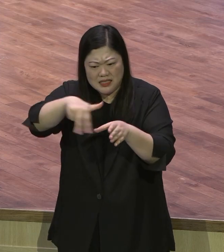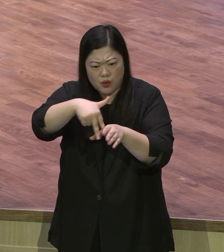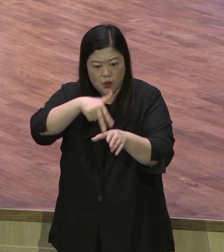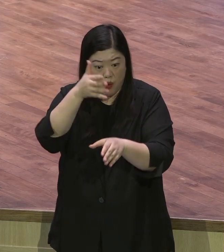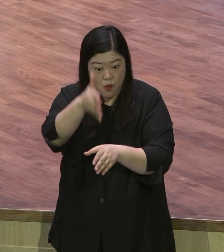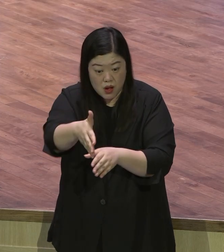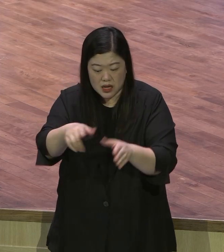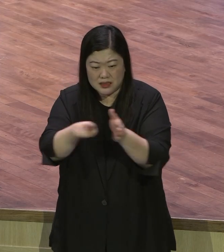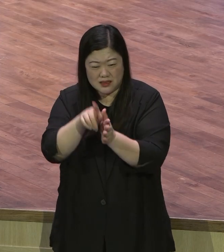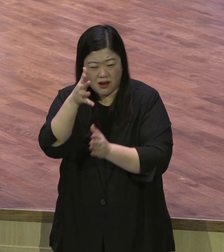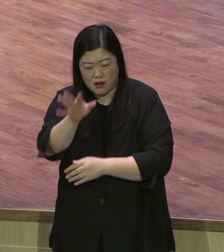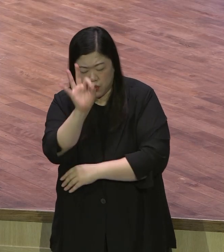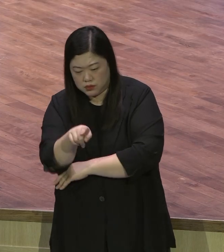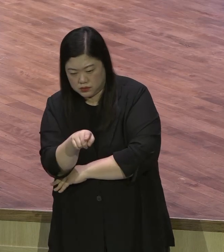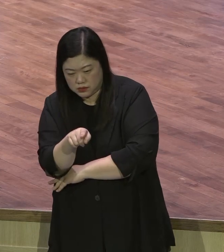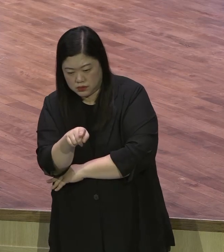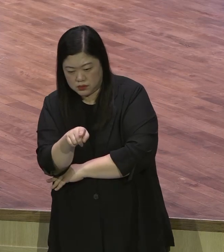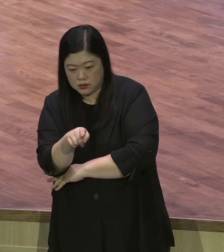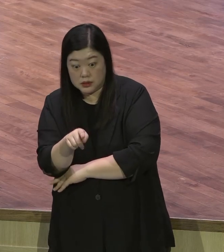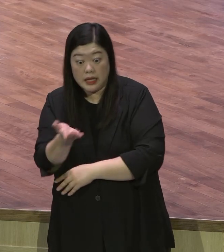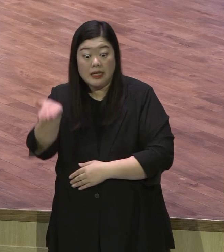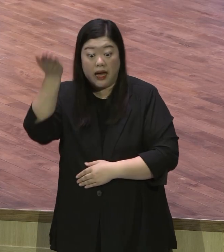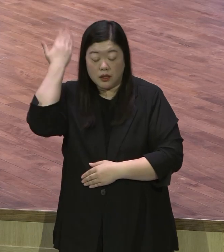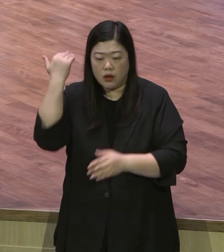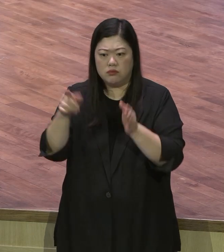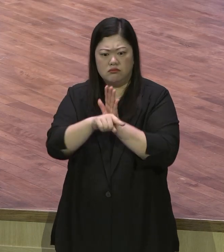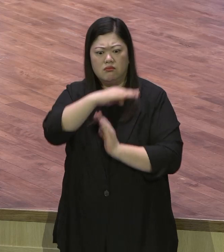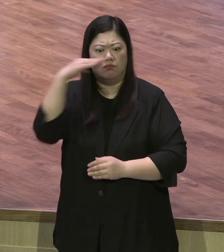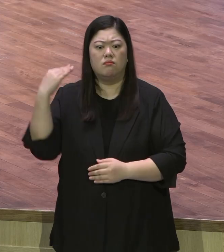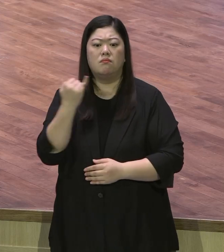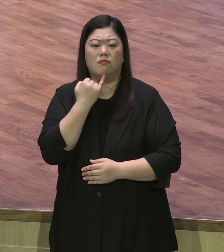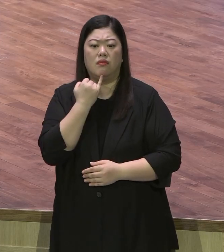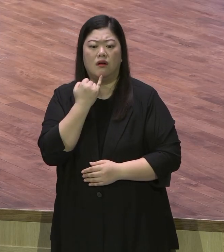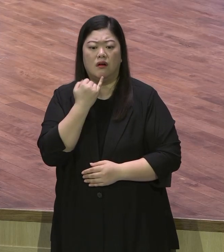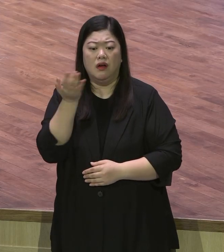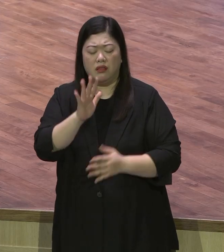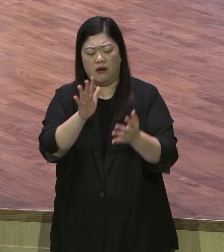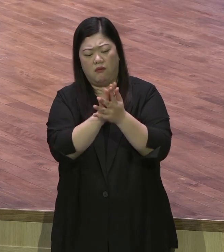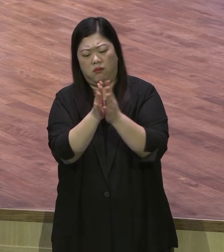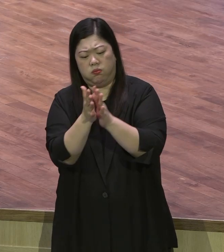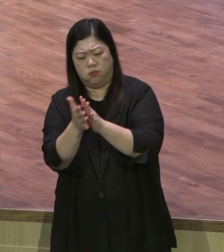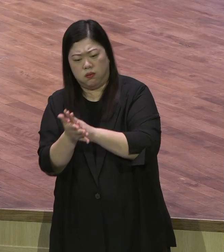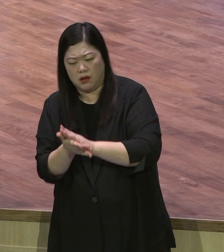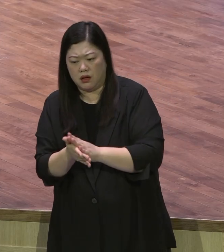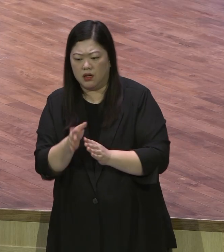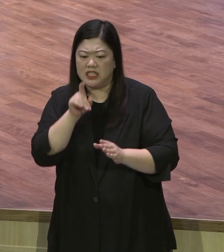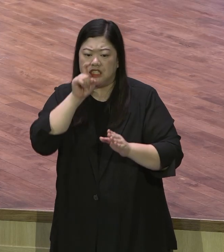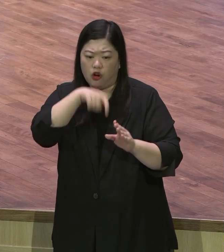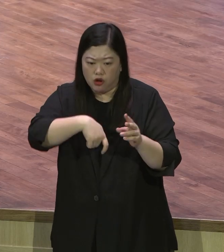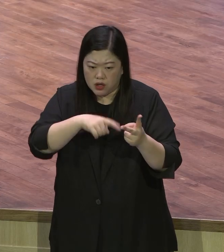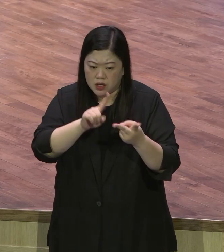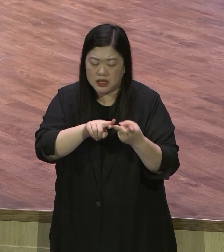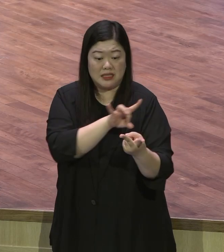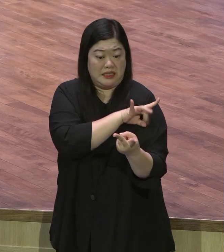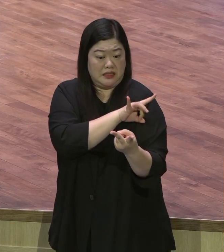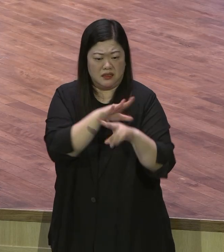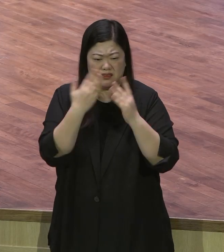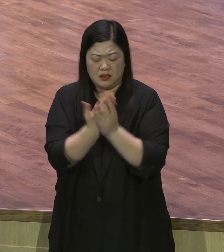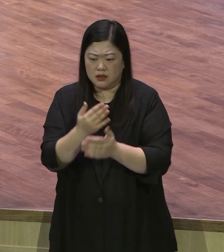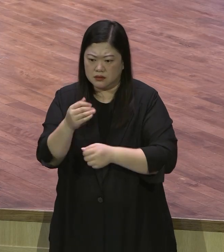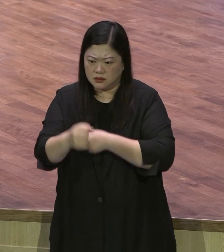자유주의입니다. 처음엔 안 그래서 지금은 다 변질돼서 예수님의 기적 안 믿습니다.